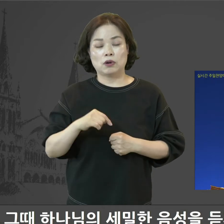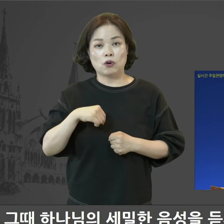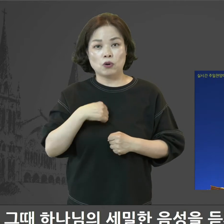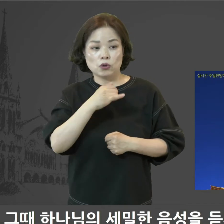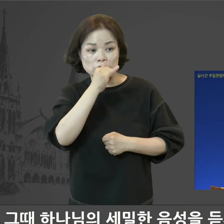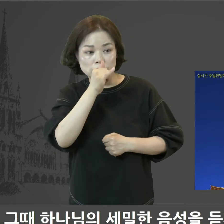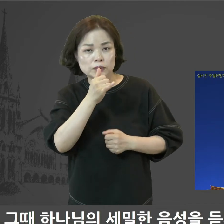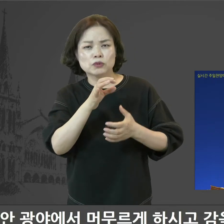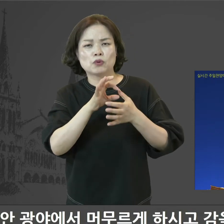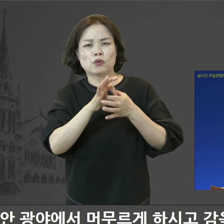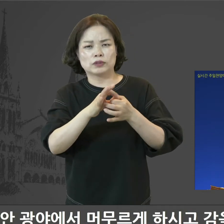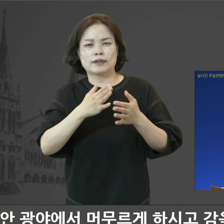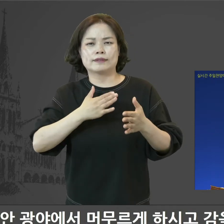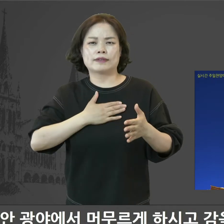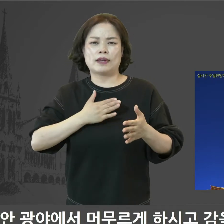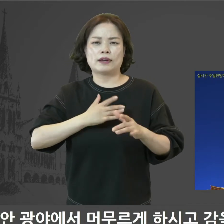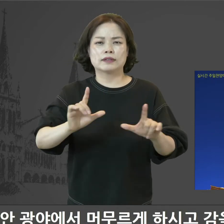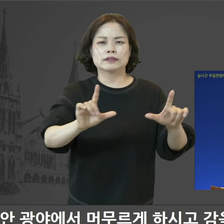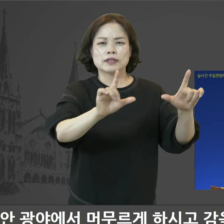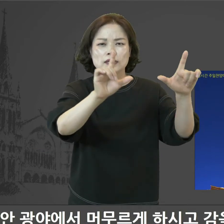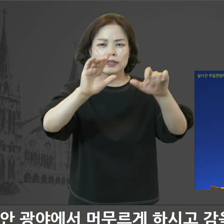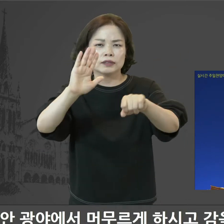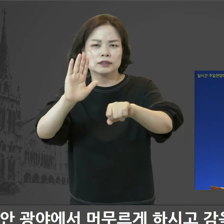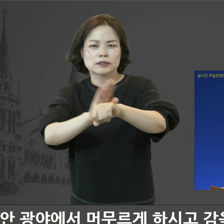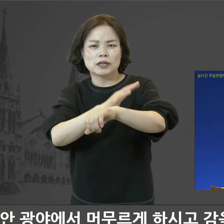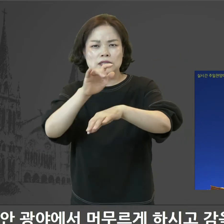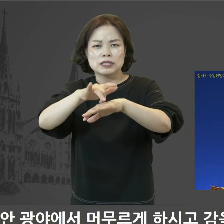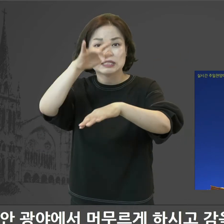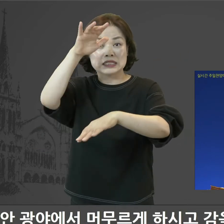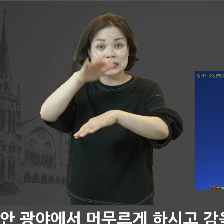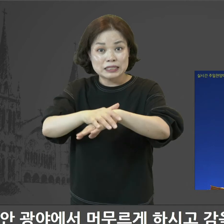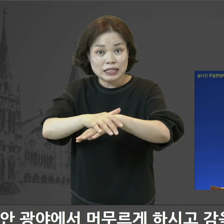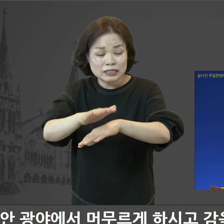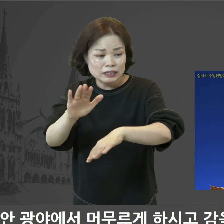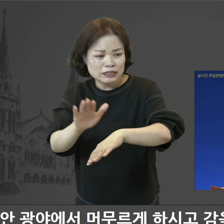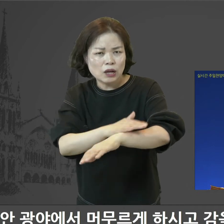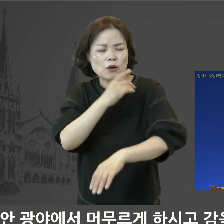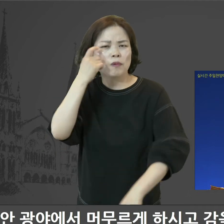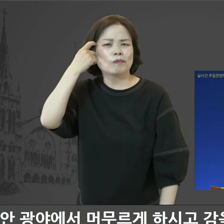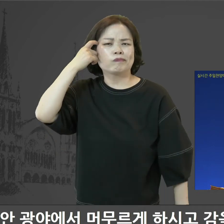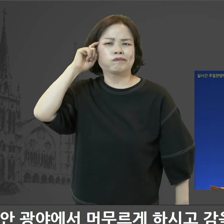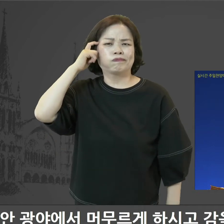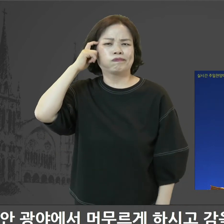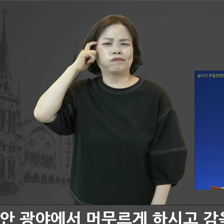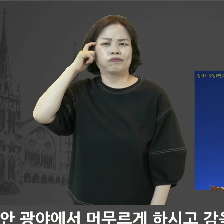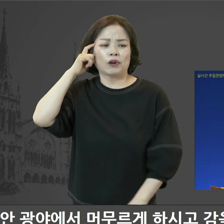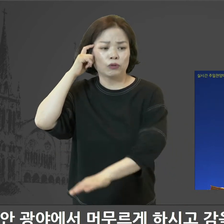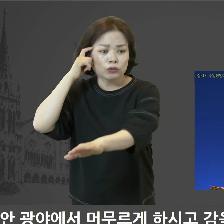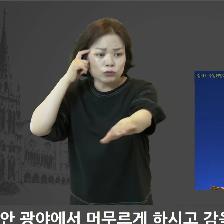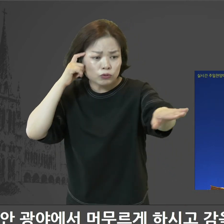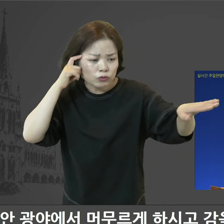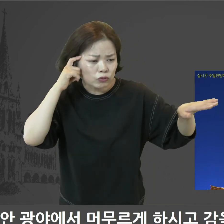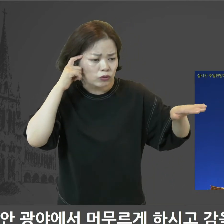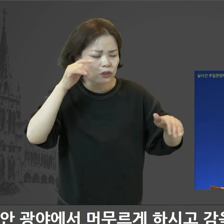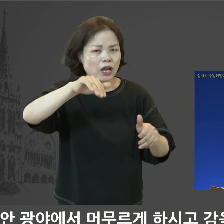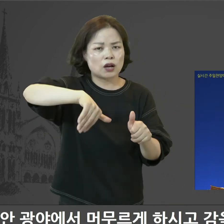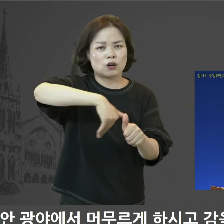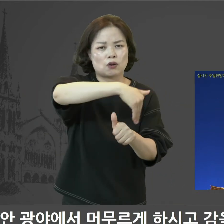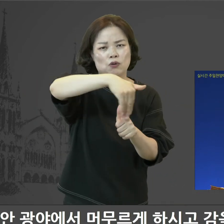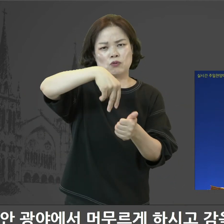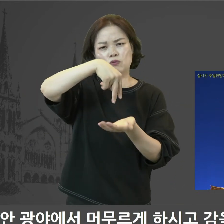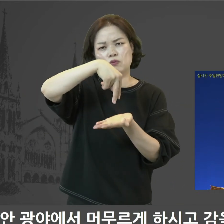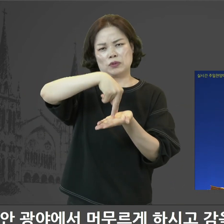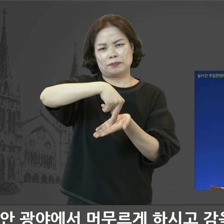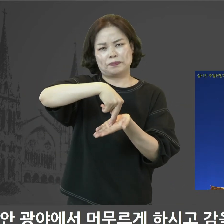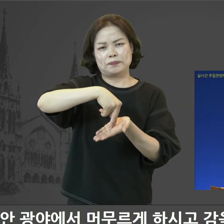있음을 통해서 내가 살아왔던 잘못된 습관들, 잘못된 생각으로부터 우리들을 고립시킬 때가 있다는